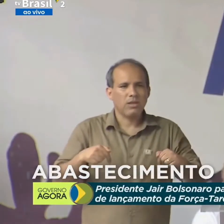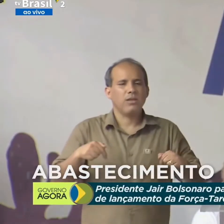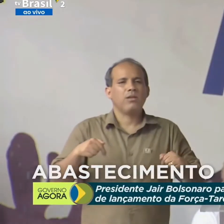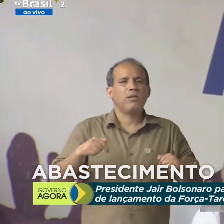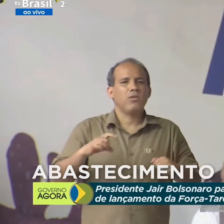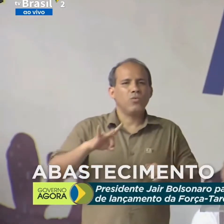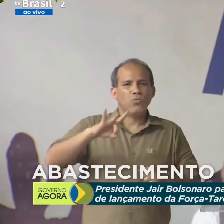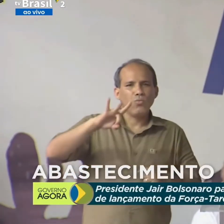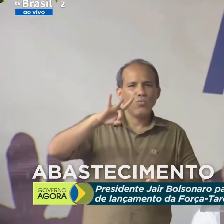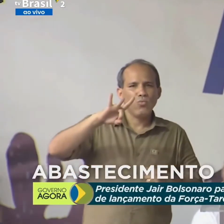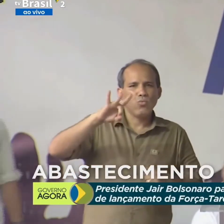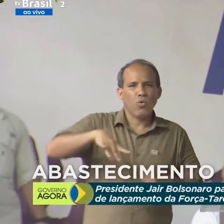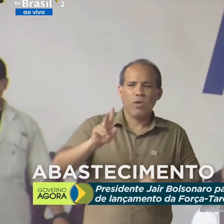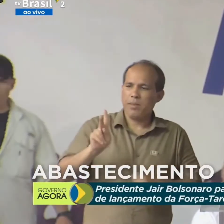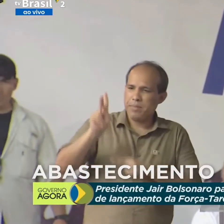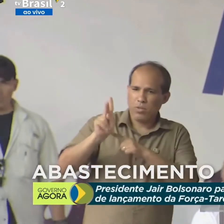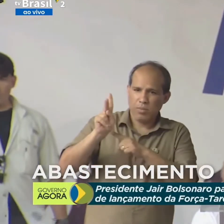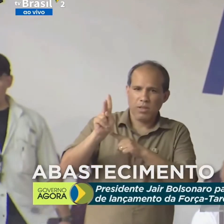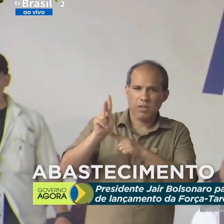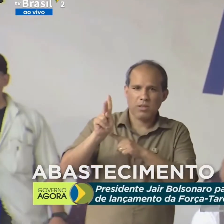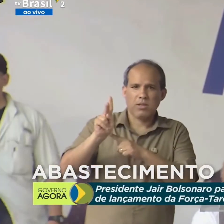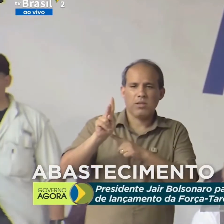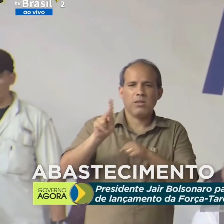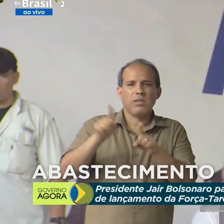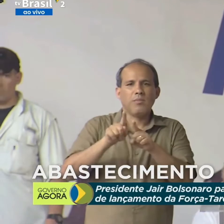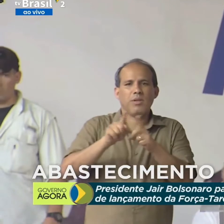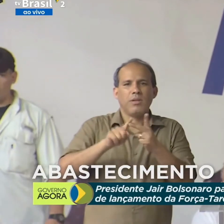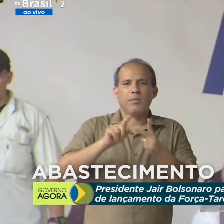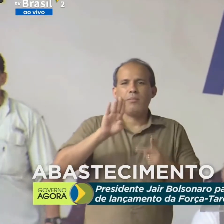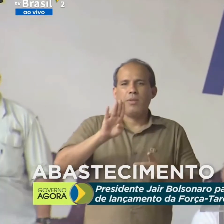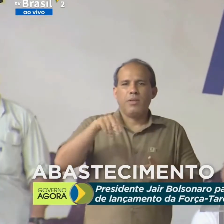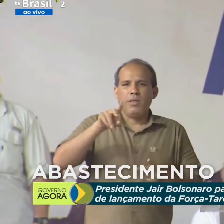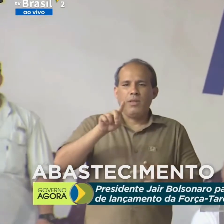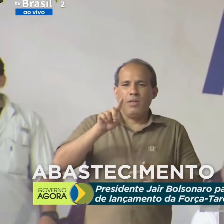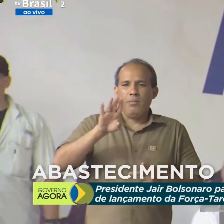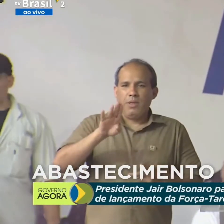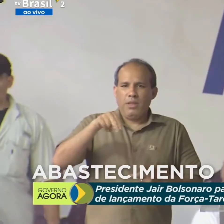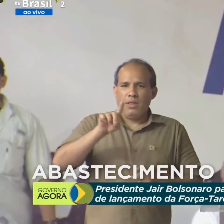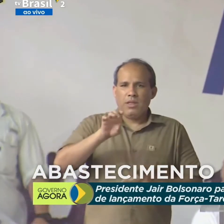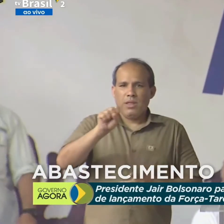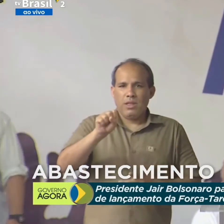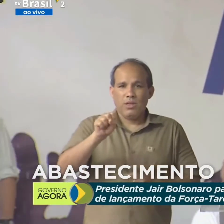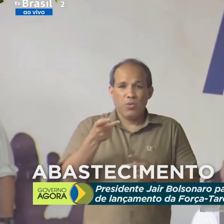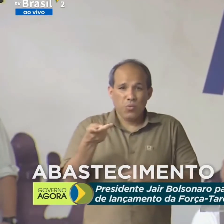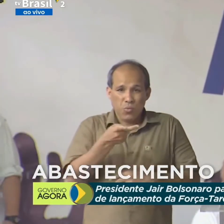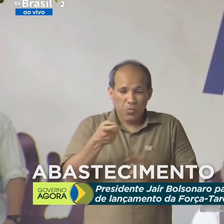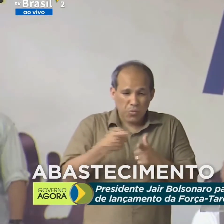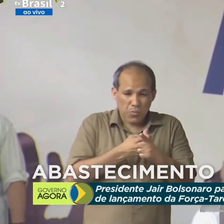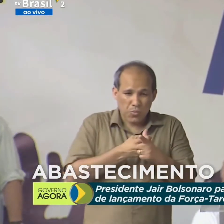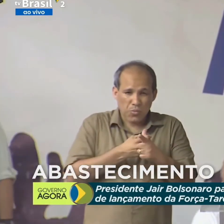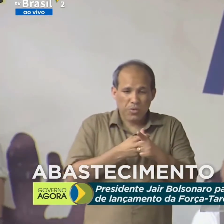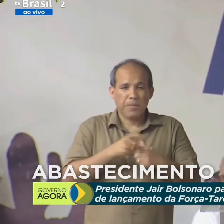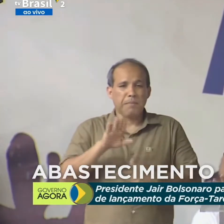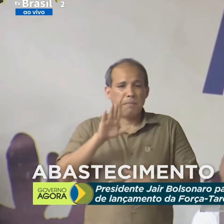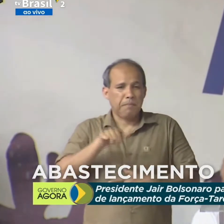apenas a Petrobras e o BNDES. O endividamento deste